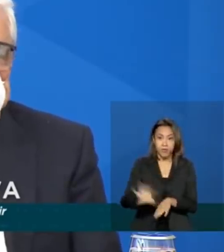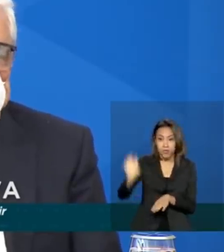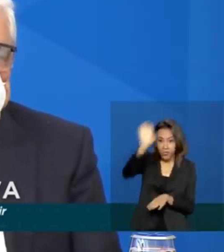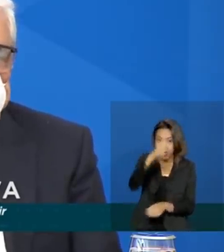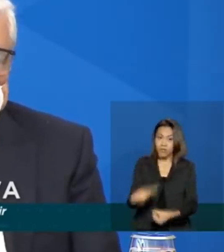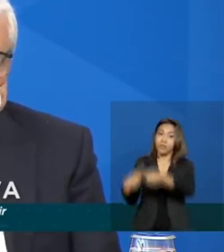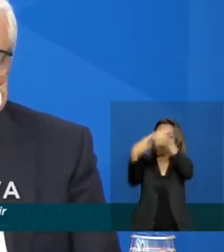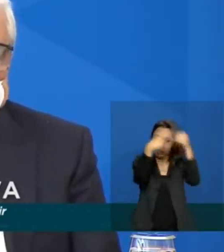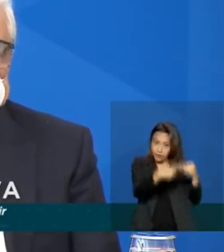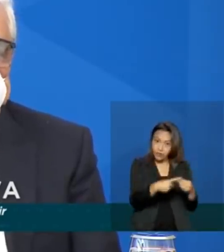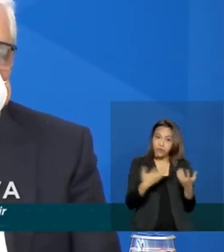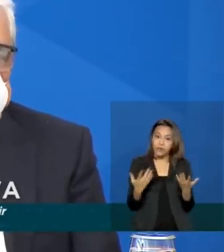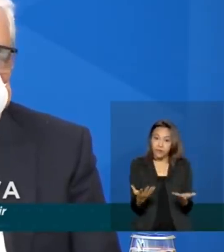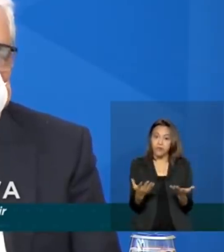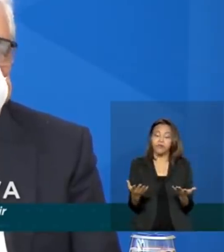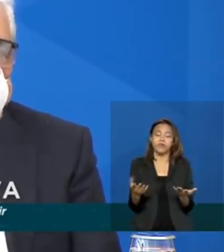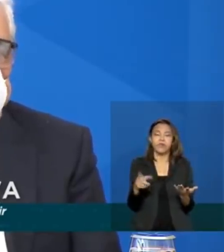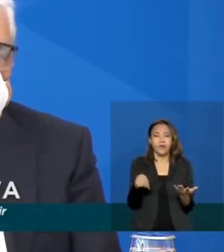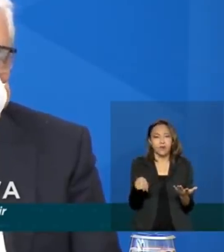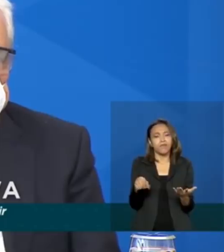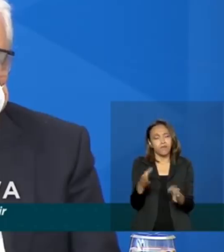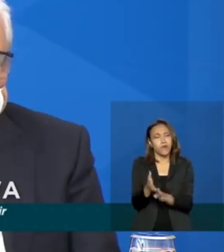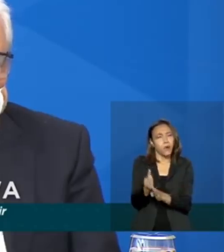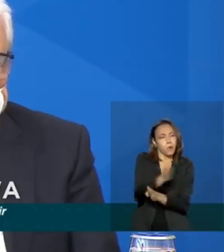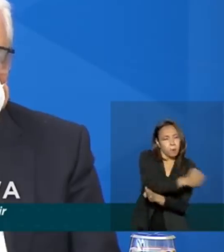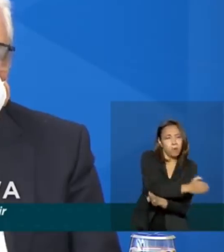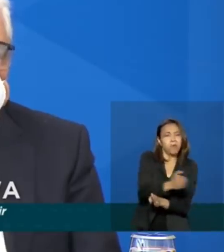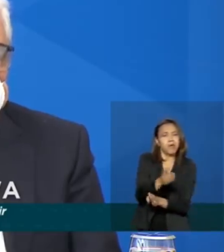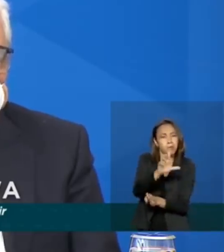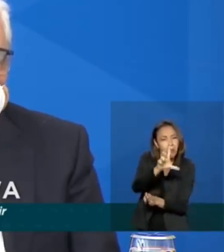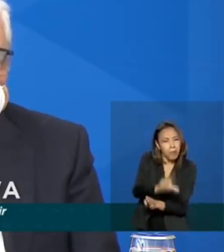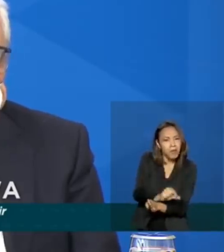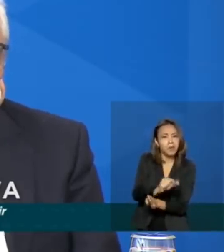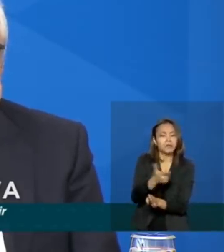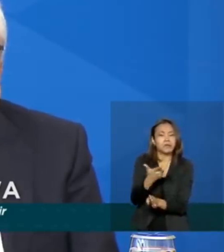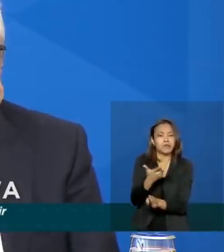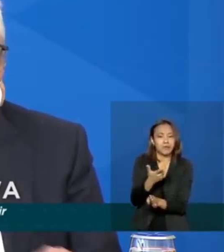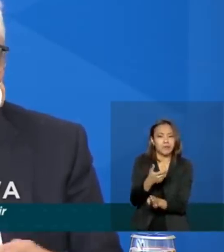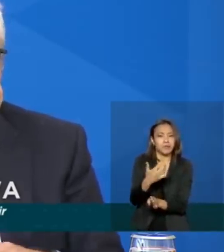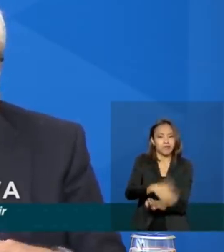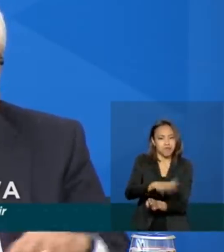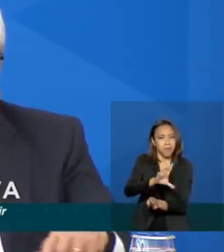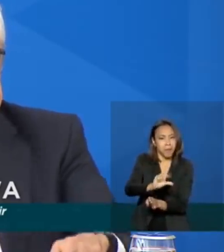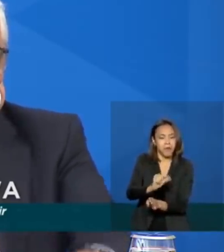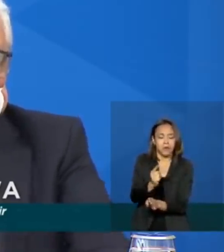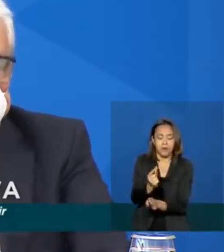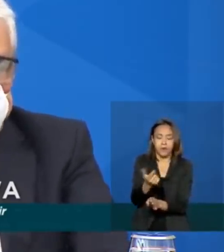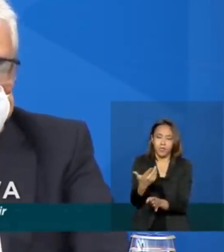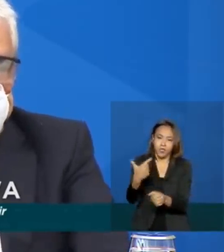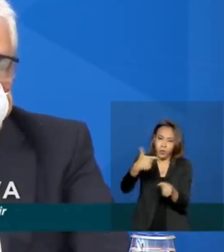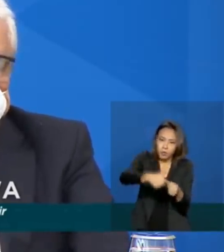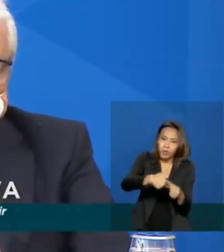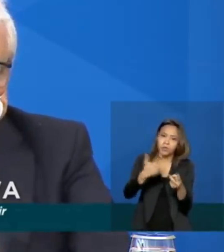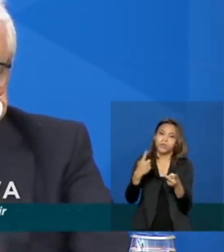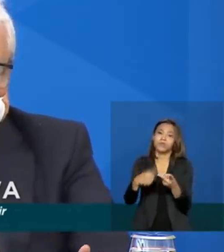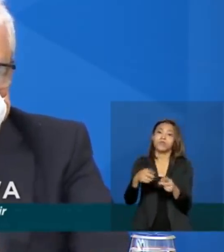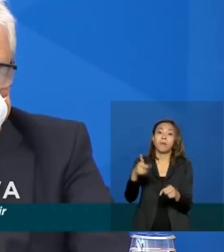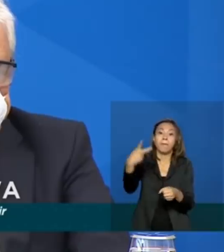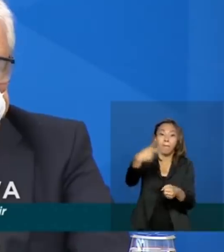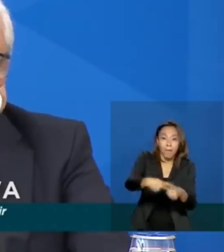passado um ano de preços muito baixos de combustíveis e de petróleo.